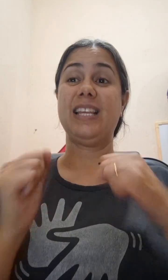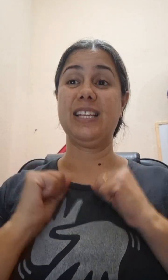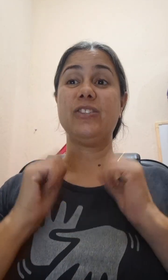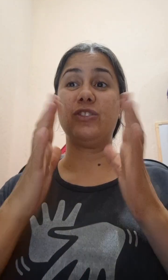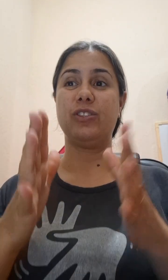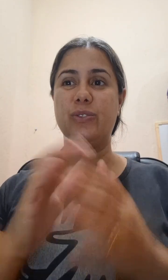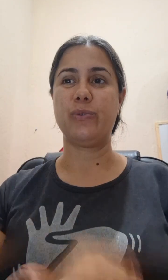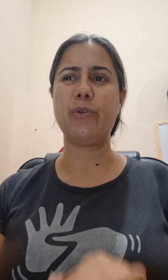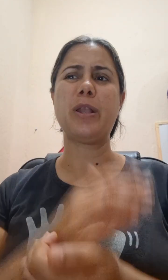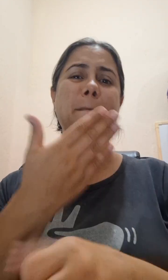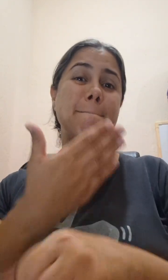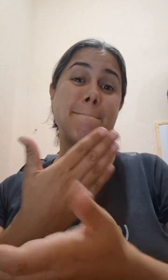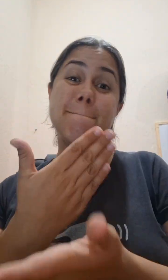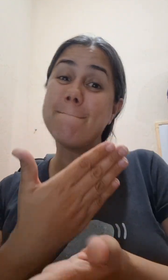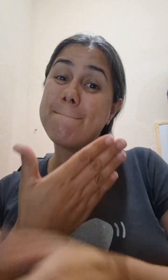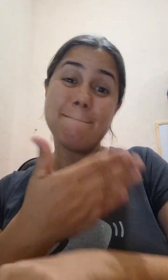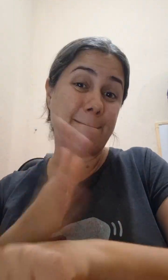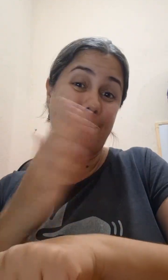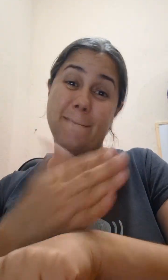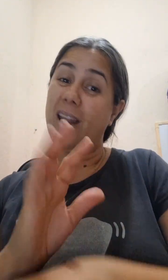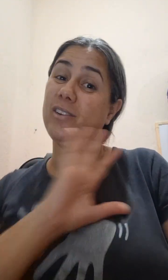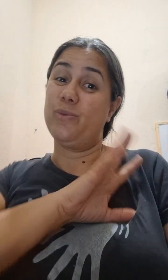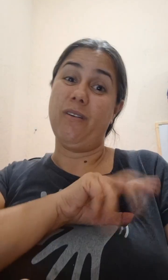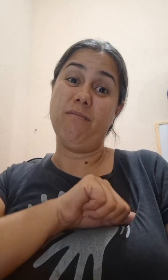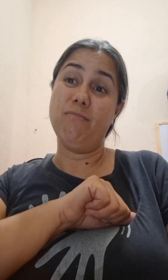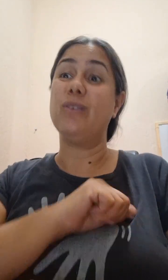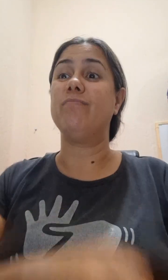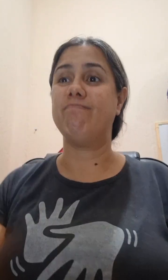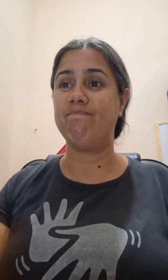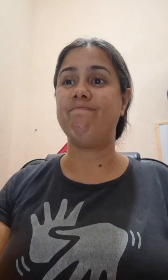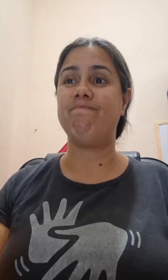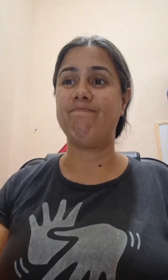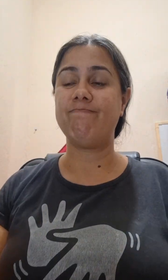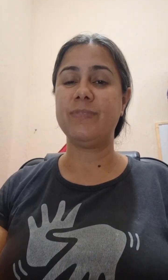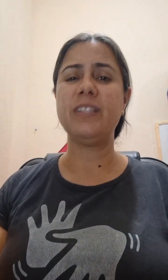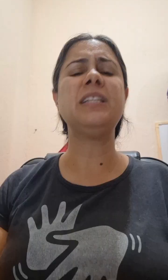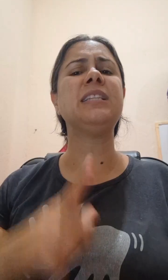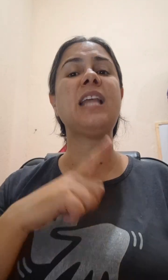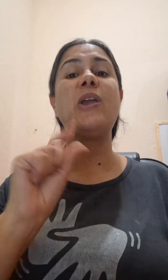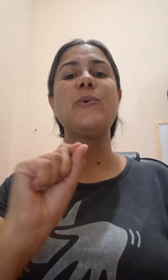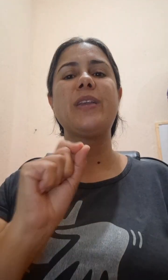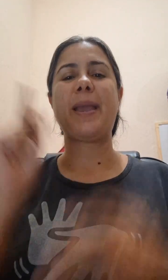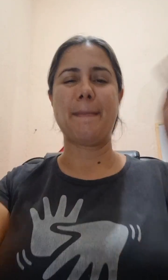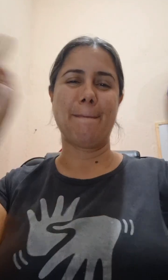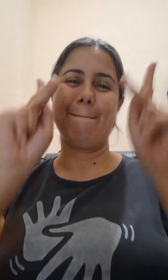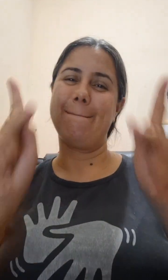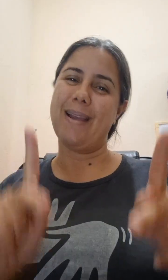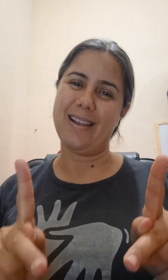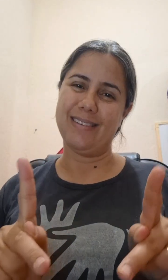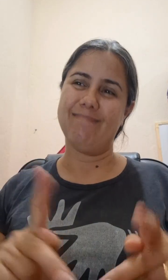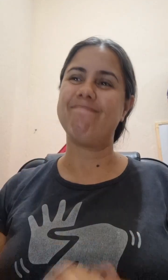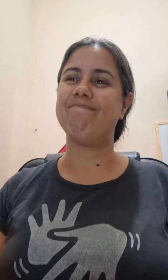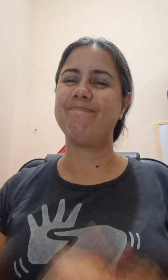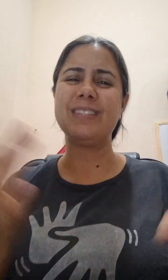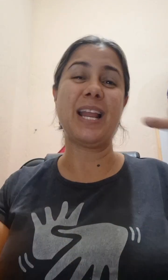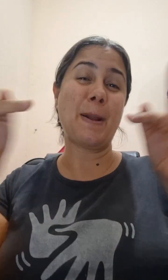ações, atitudes, são práticas do amor, que tem o quê? Paz na